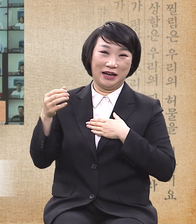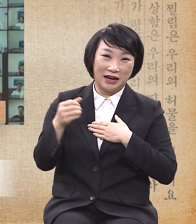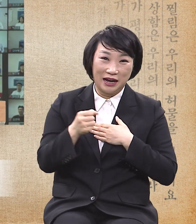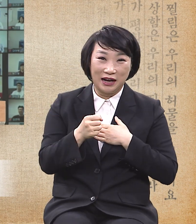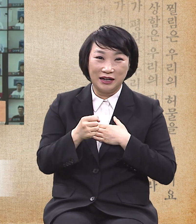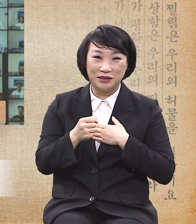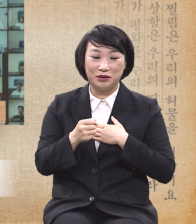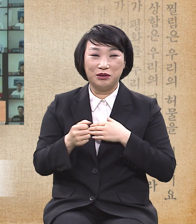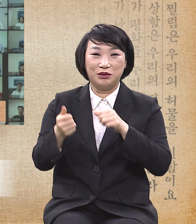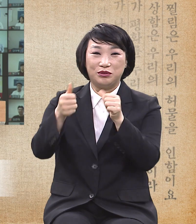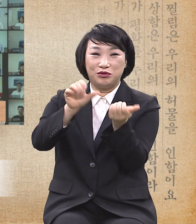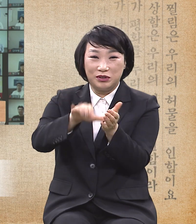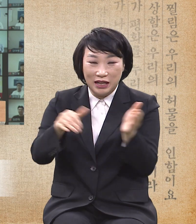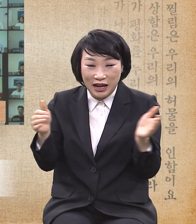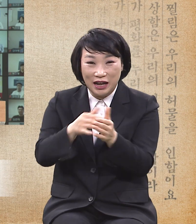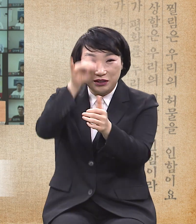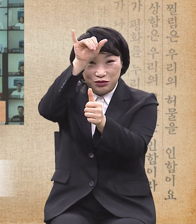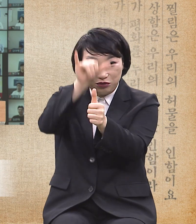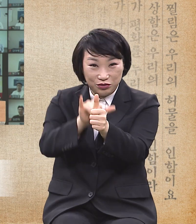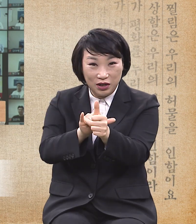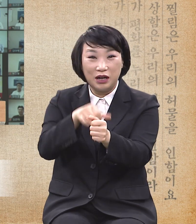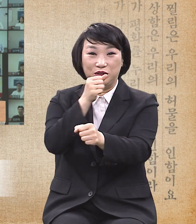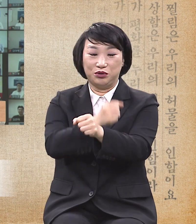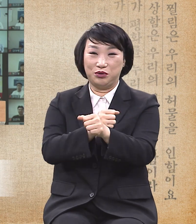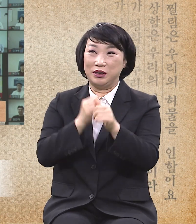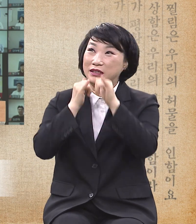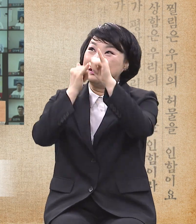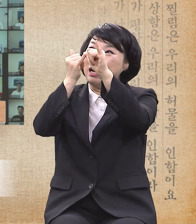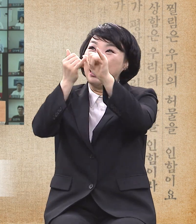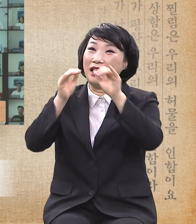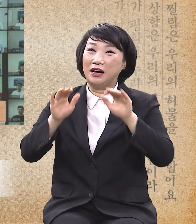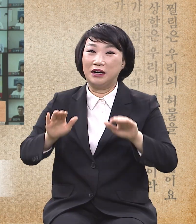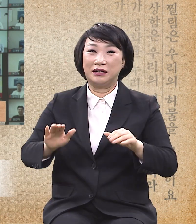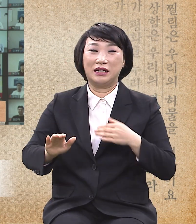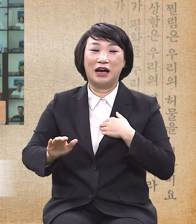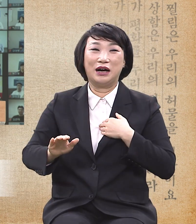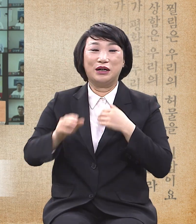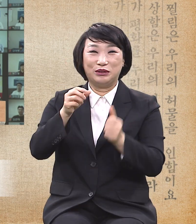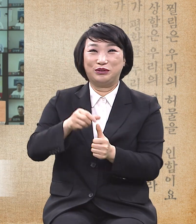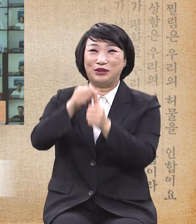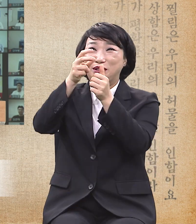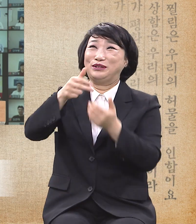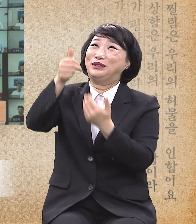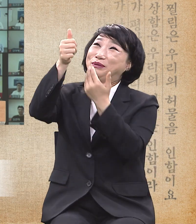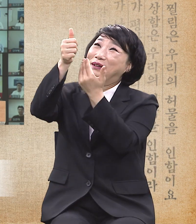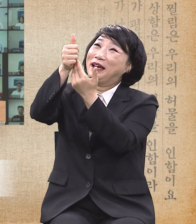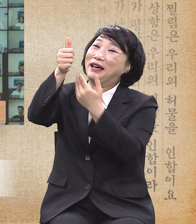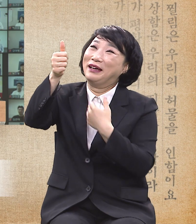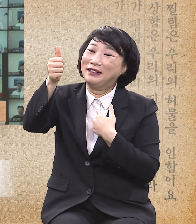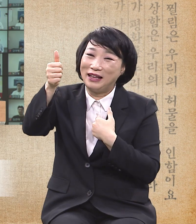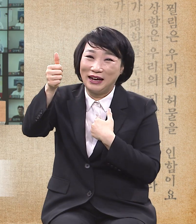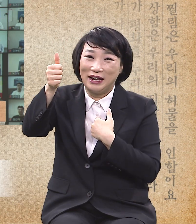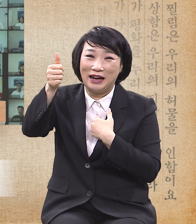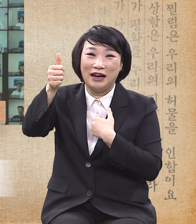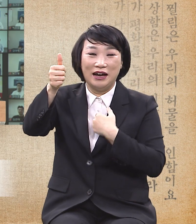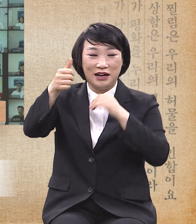감사하며 죽도록 충성한 수고의 상으로 구원의 주님 앞에서